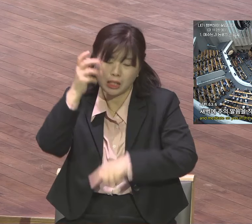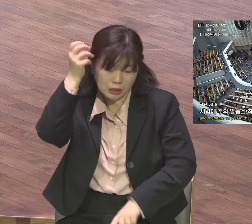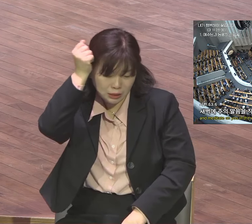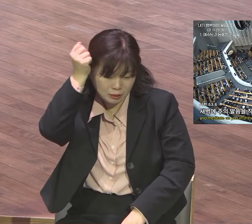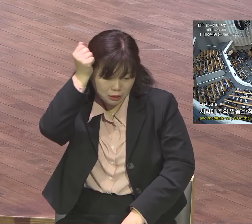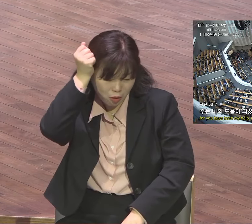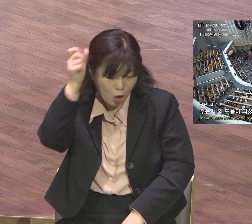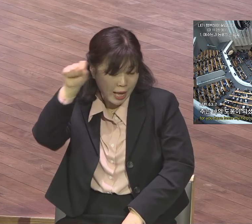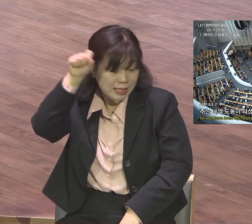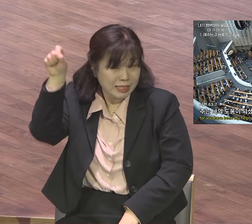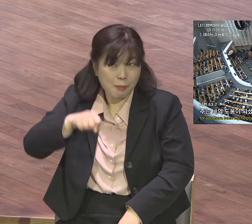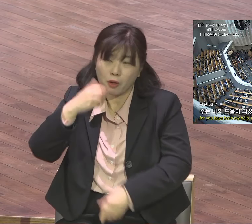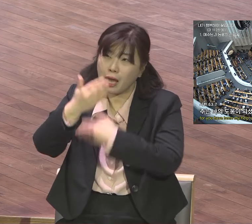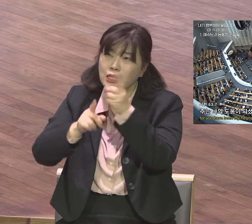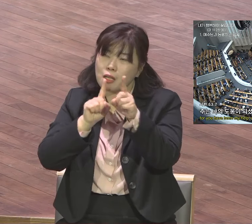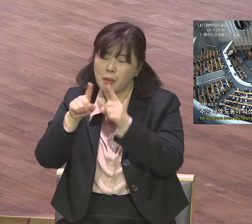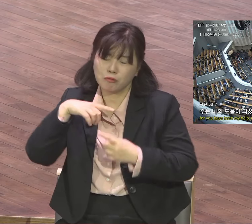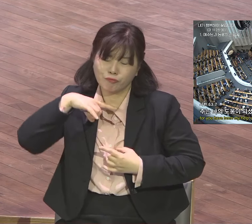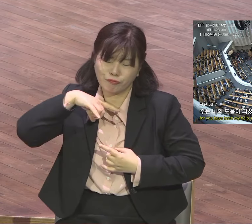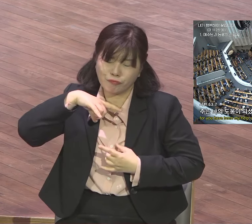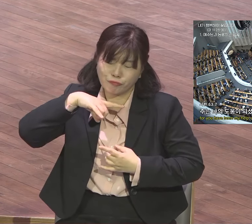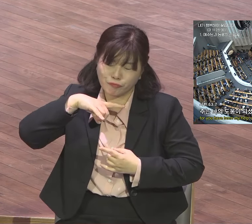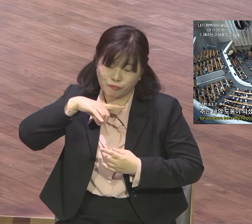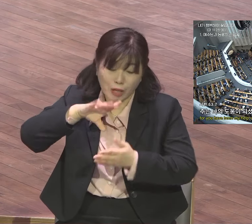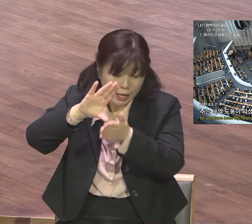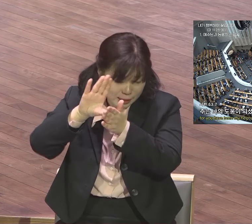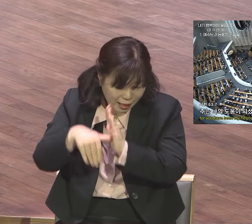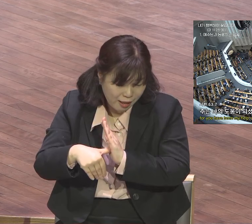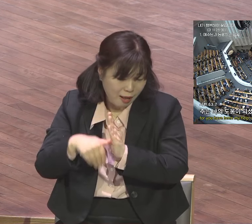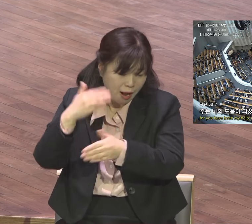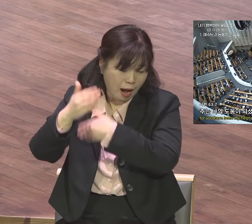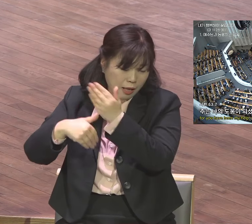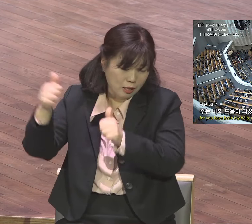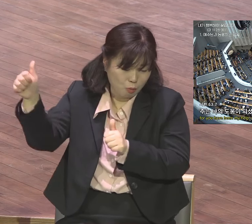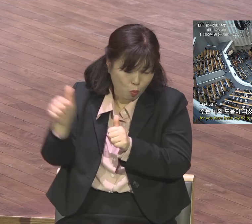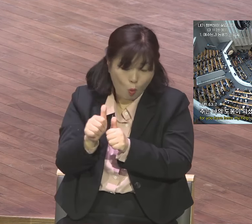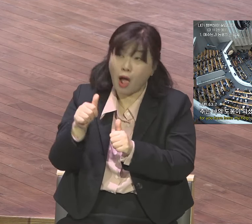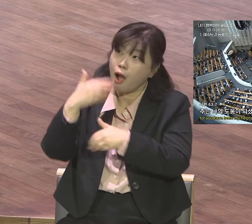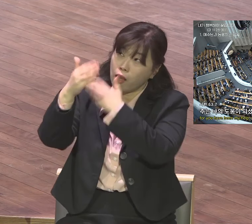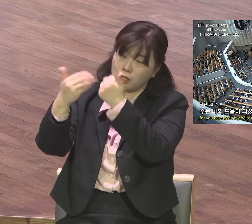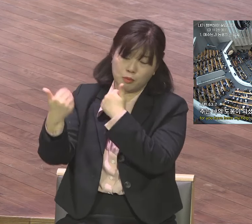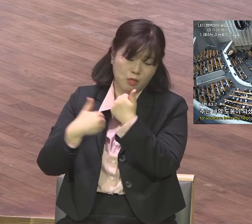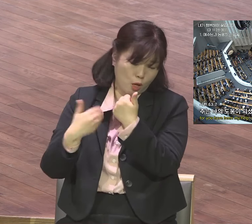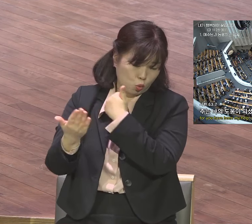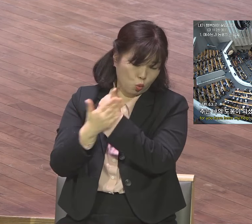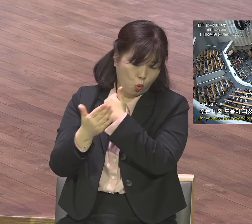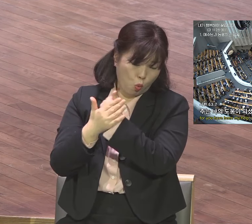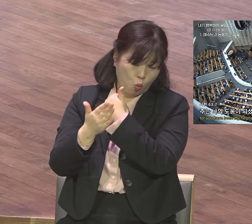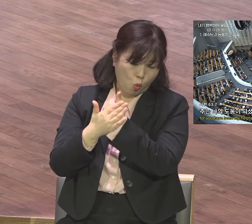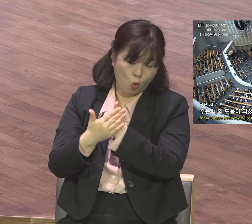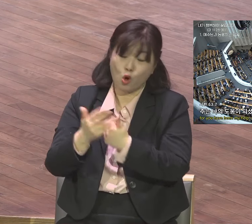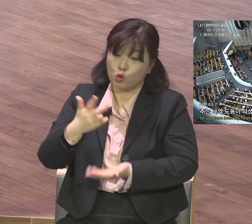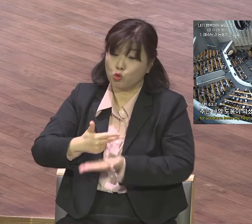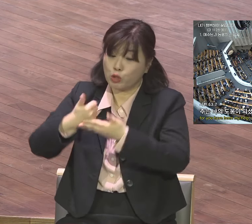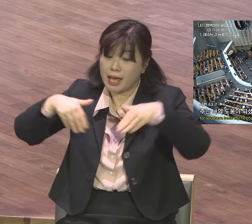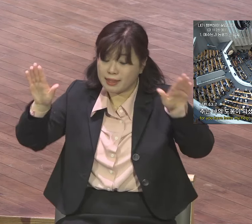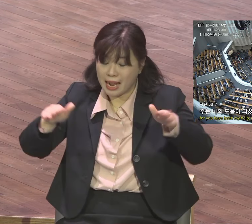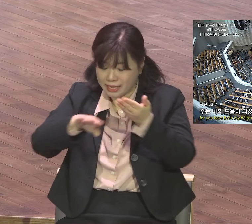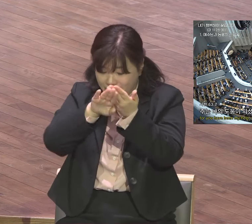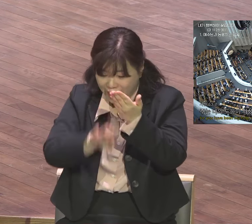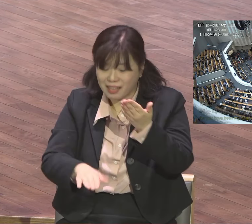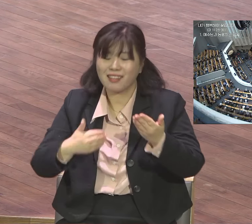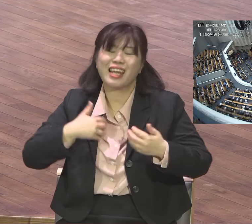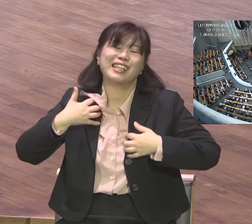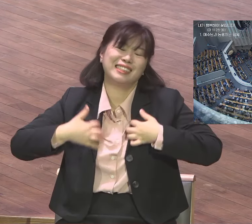읊조릴 때 하오리니 주는 나의 도움이 되셨음이라. 내가 주의 날개 그늘에서 즐겁게 부르리이다.